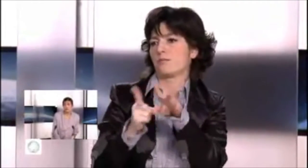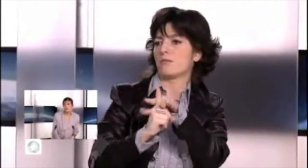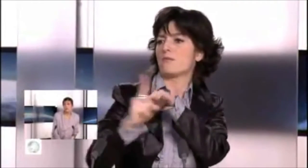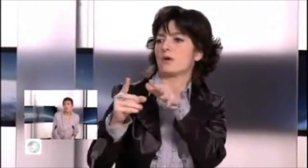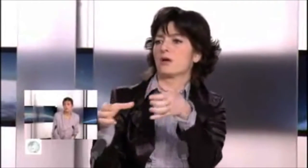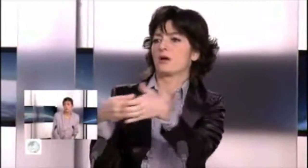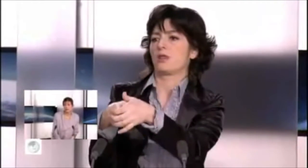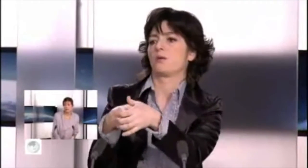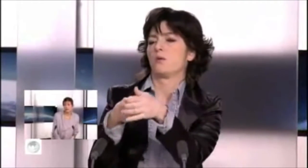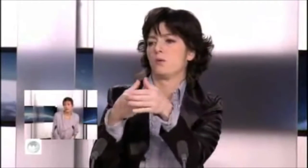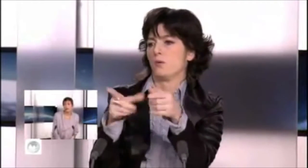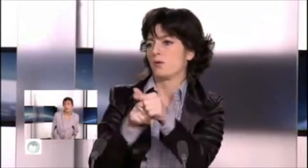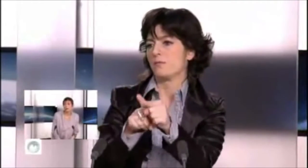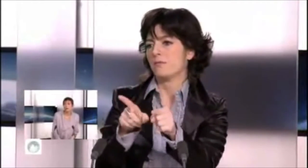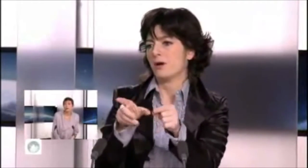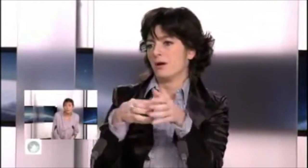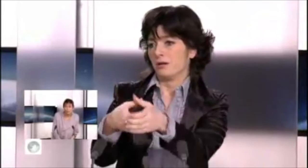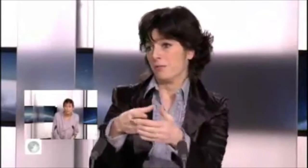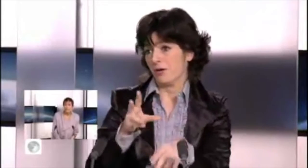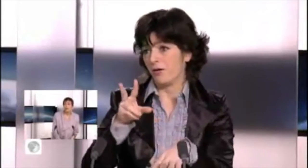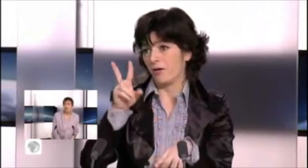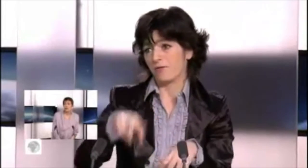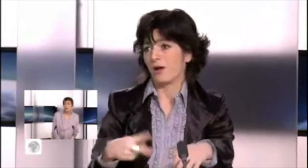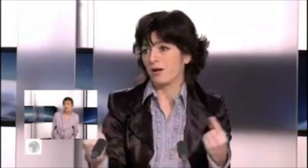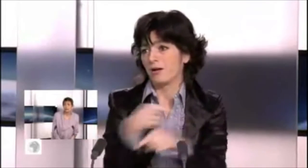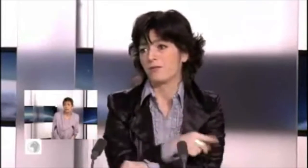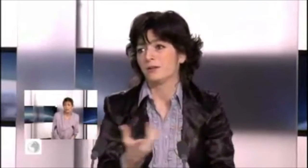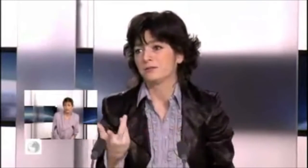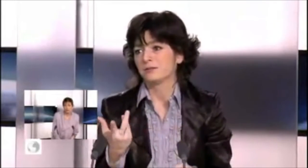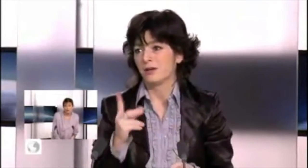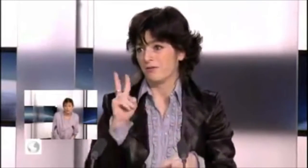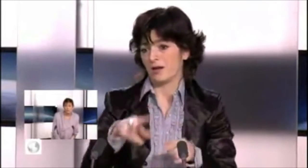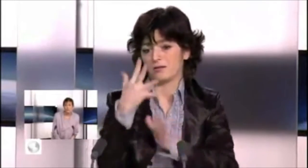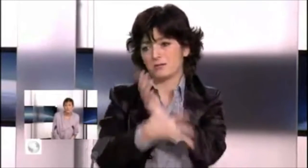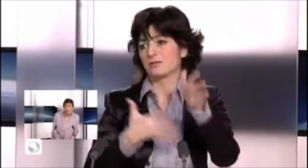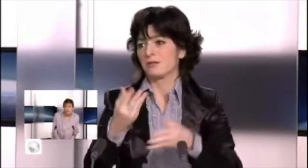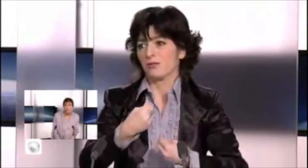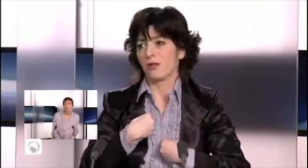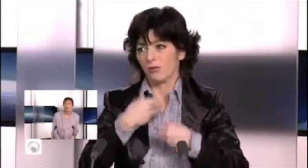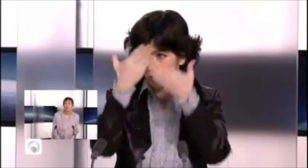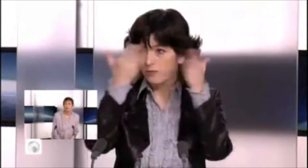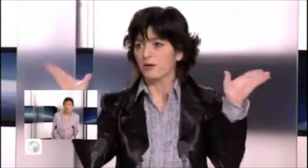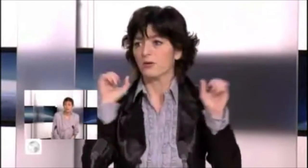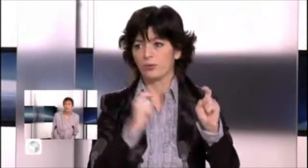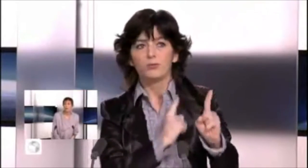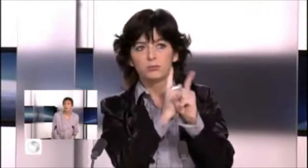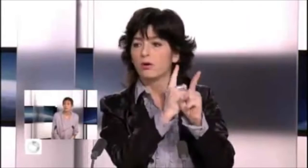l'enfant a la langue des signes, il sera vraiment dans un ghetto. Il ne sera pas intégré dans la société. Or, c'est tout à fait l'inverse. La langue des signes nous permet de nous ouvrir